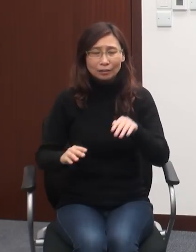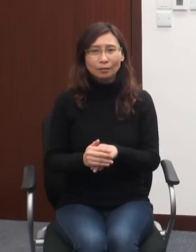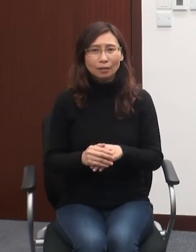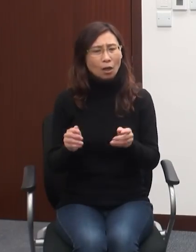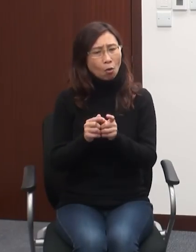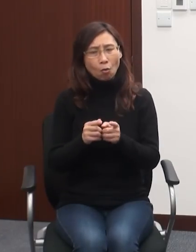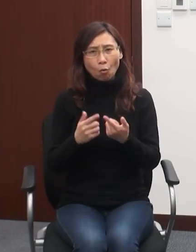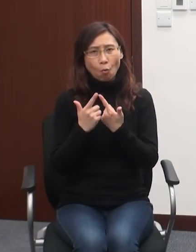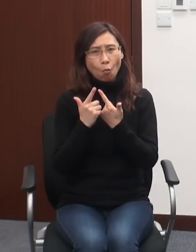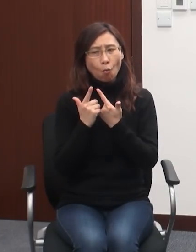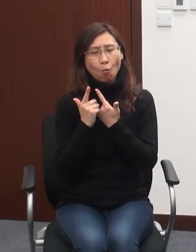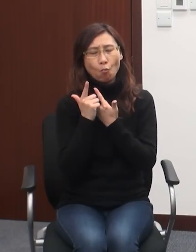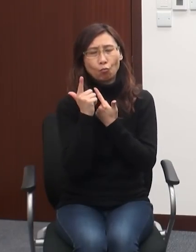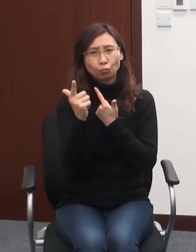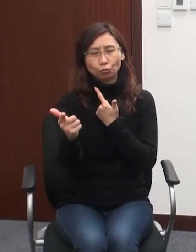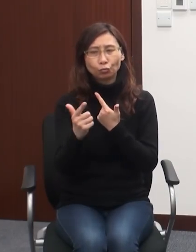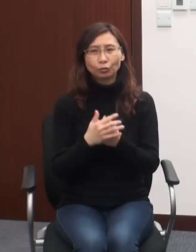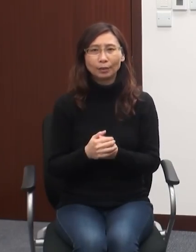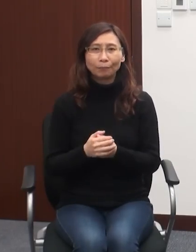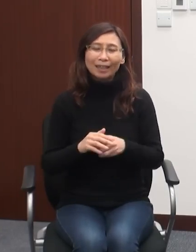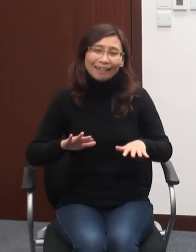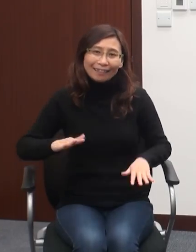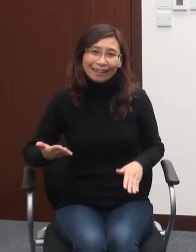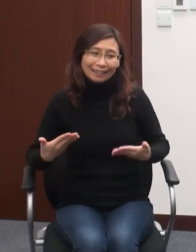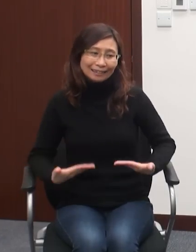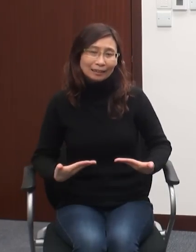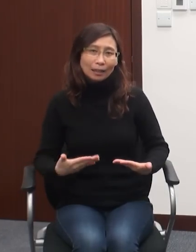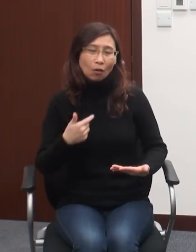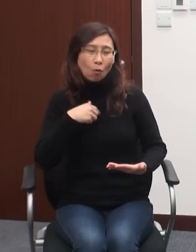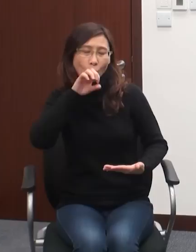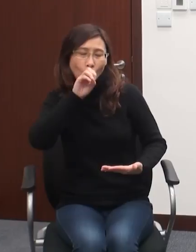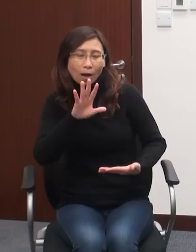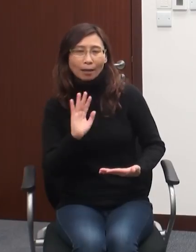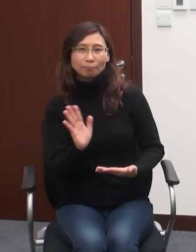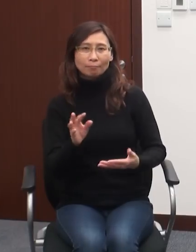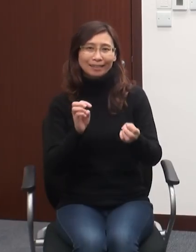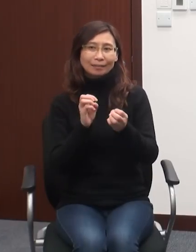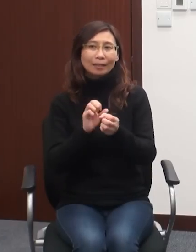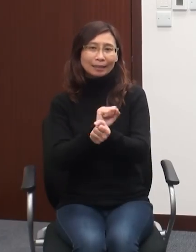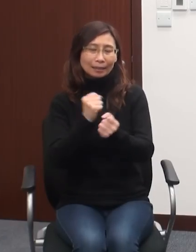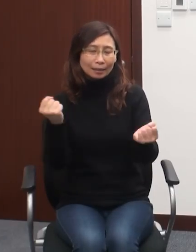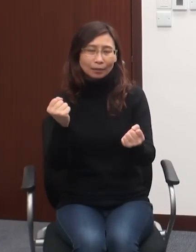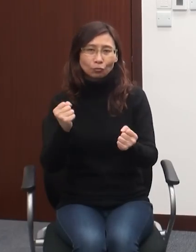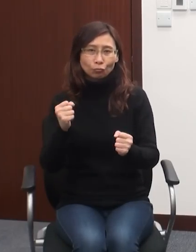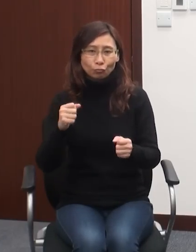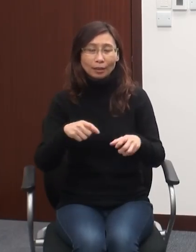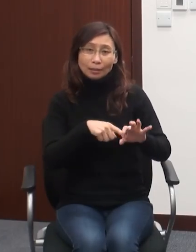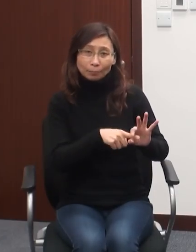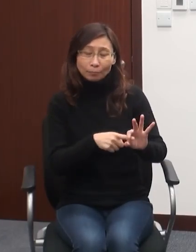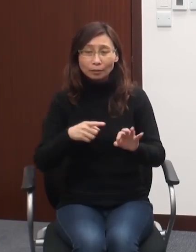我唔係話解決你嗰個貧富懸殊問題，而係我估計。因為佢